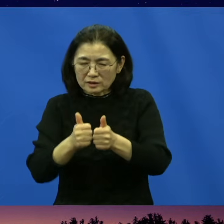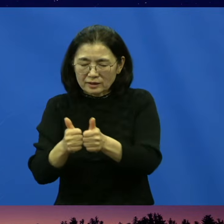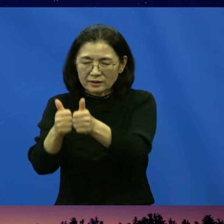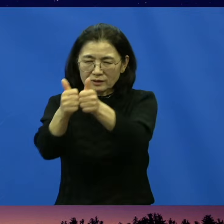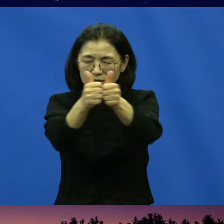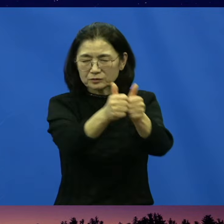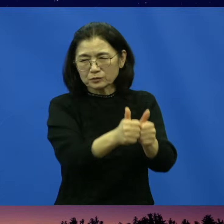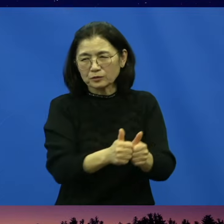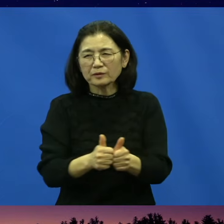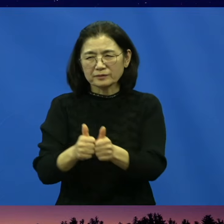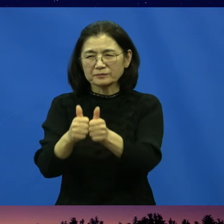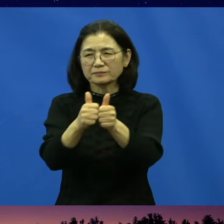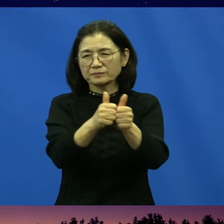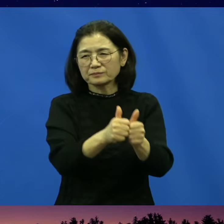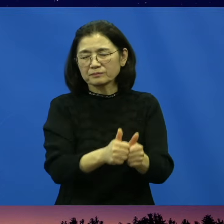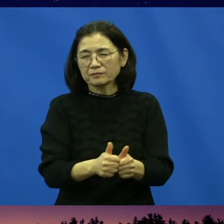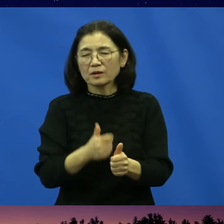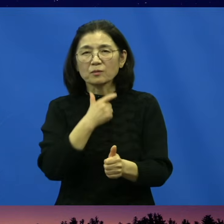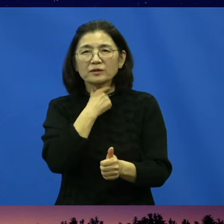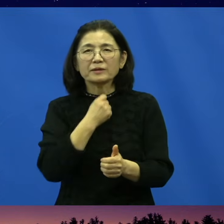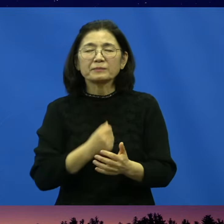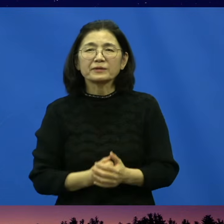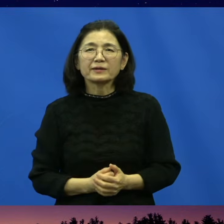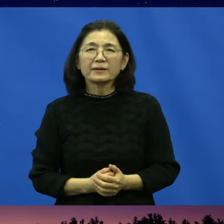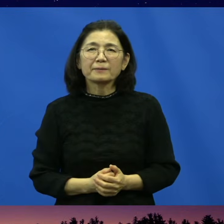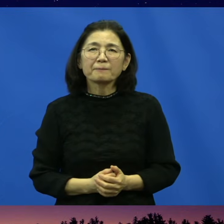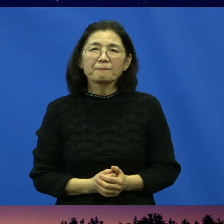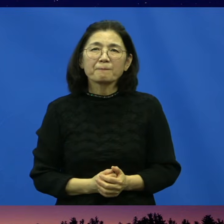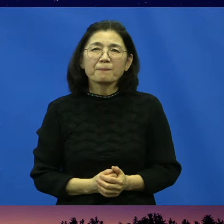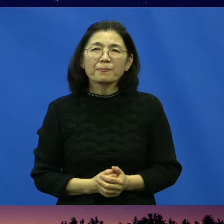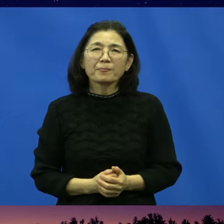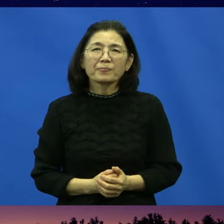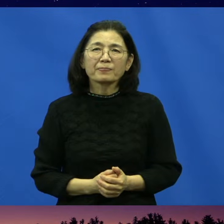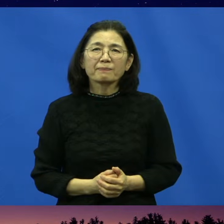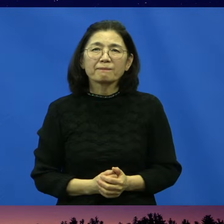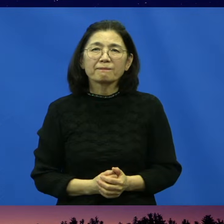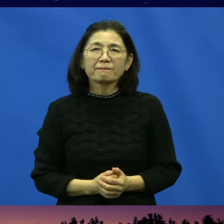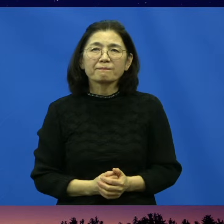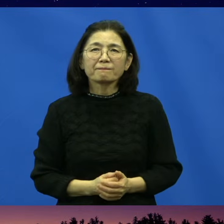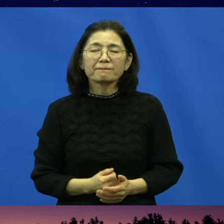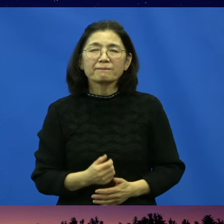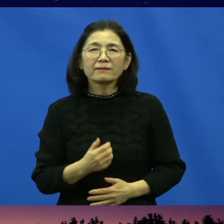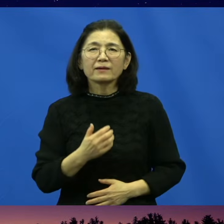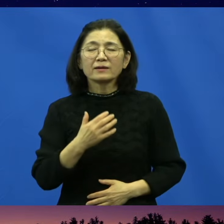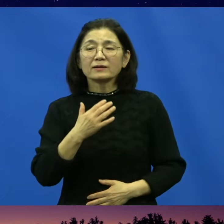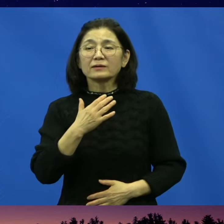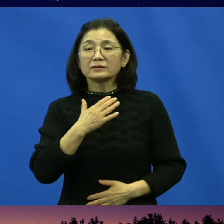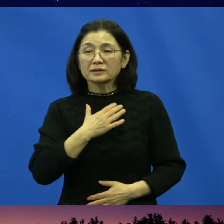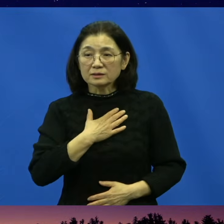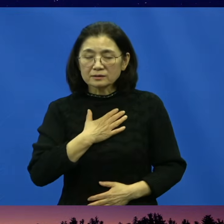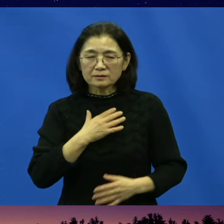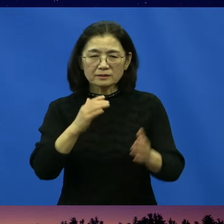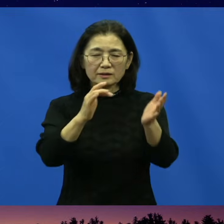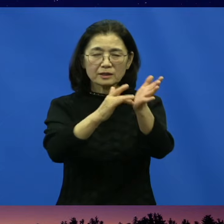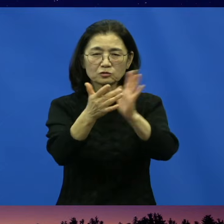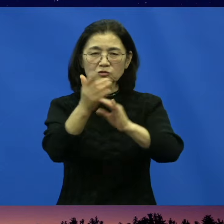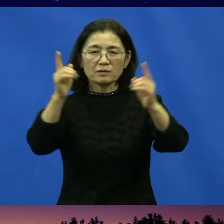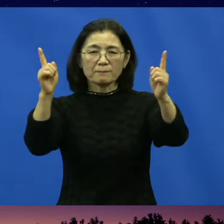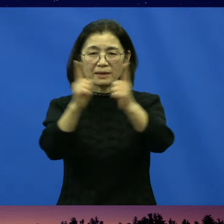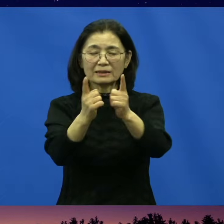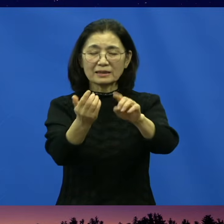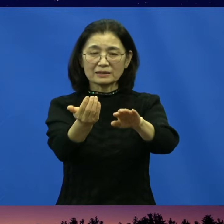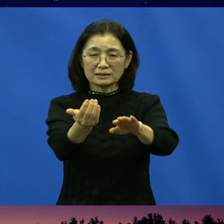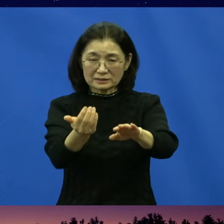믿습니다. 여러분, 저는 바디메오 같은 맹인이었습니다. 예수님 만나기 전에는 내